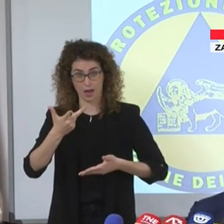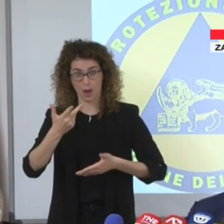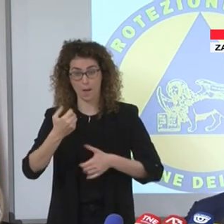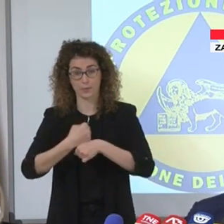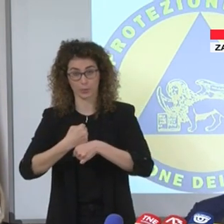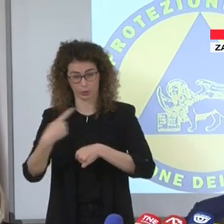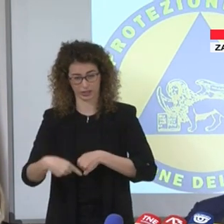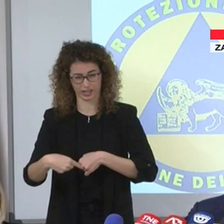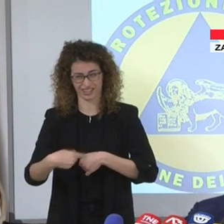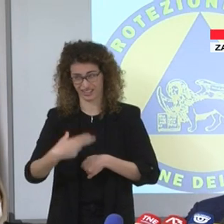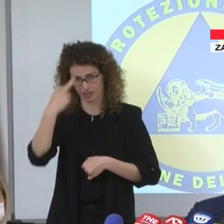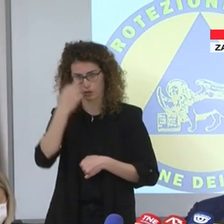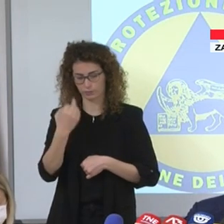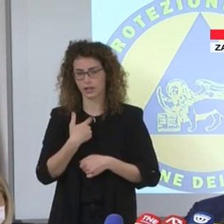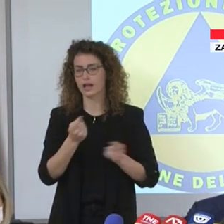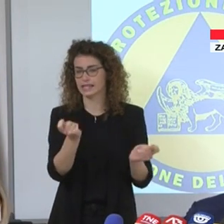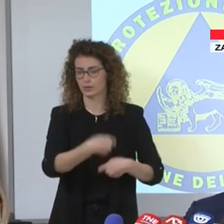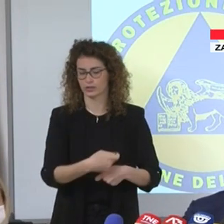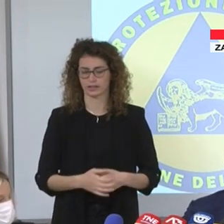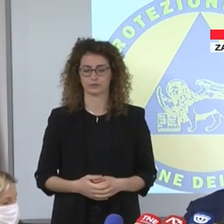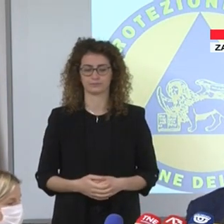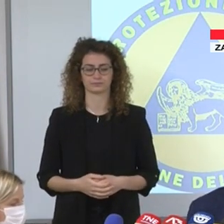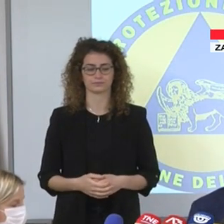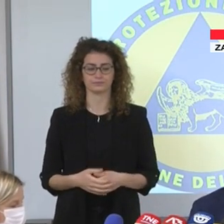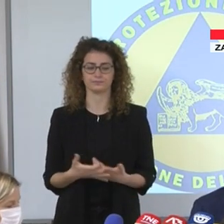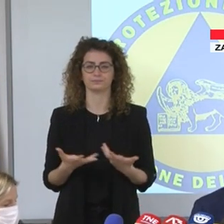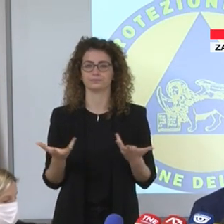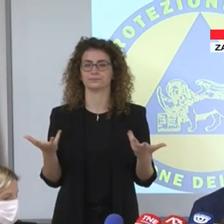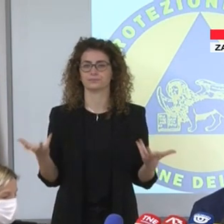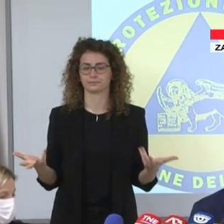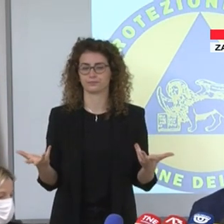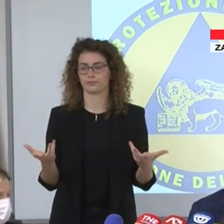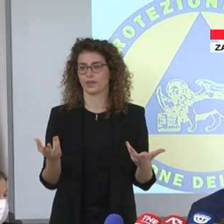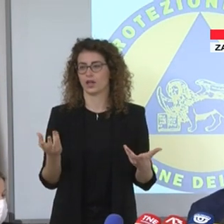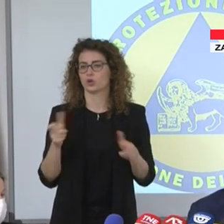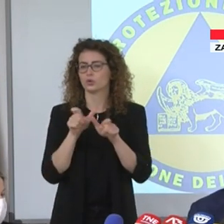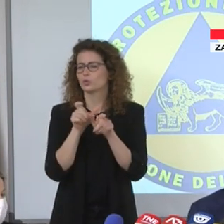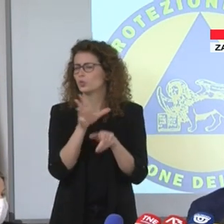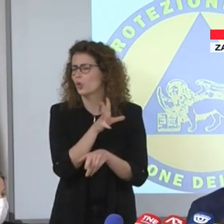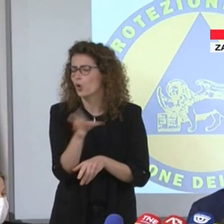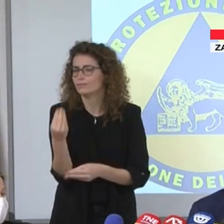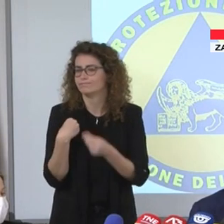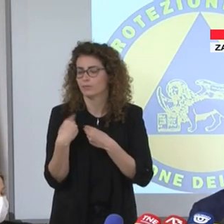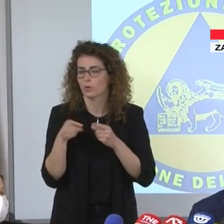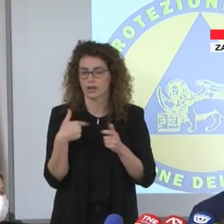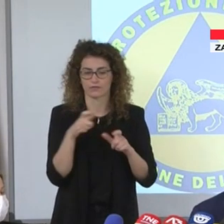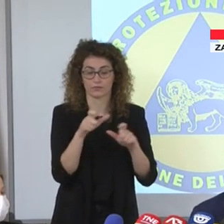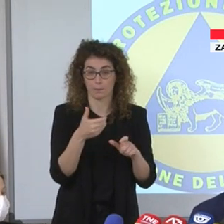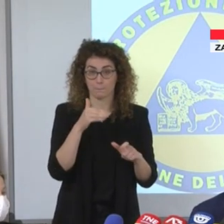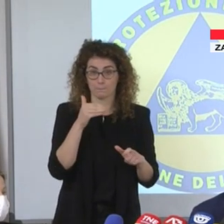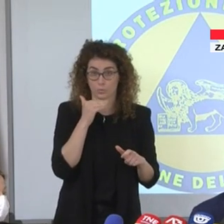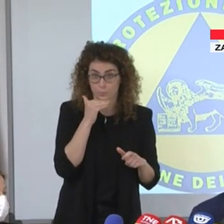piemontese, se non ricordo male. Allora, la domanda che ci fanno tutti, ma i vaccini bastano?